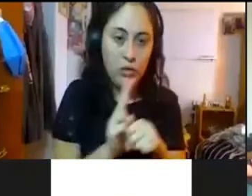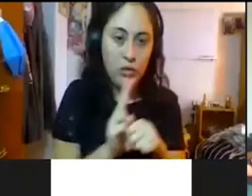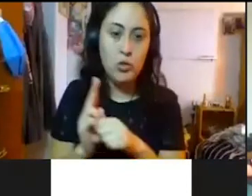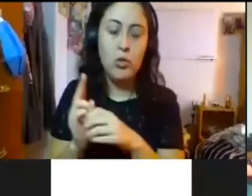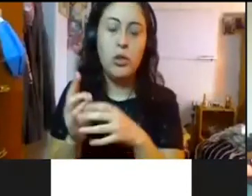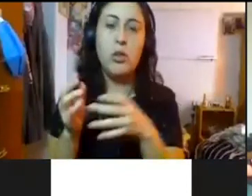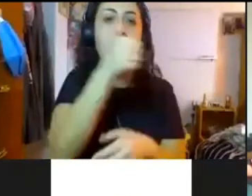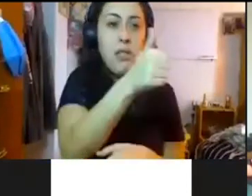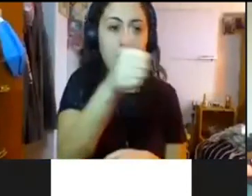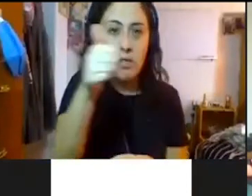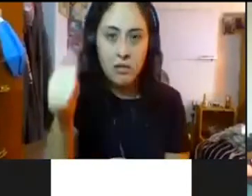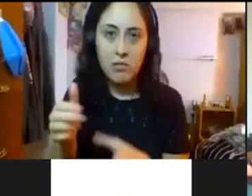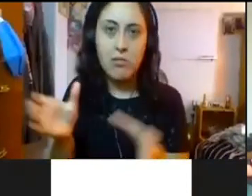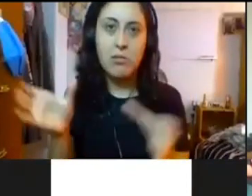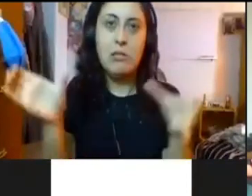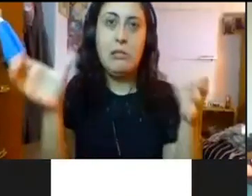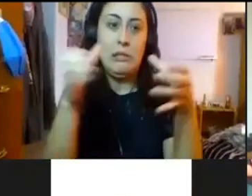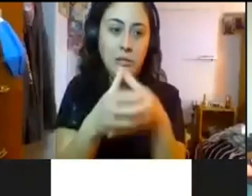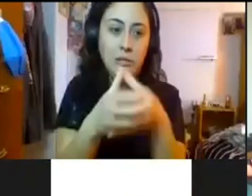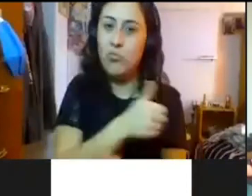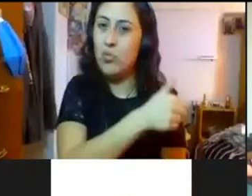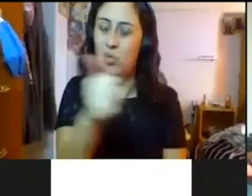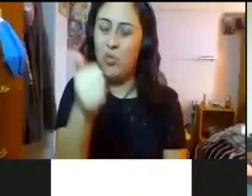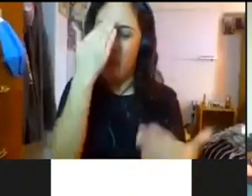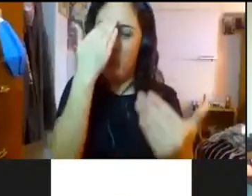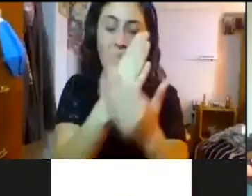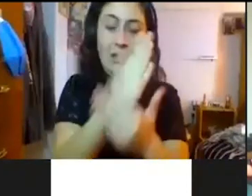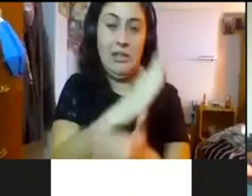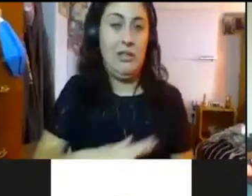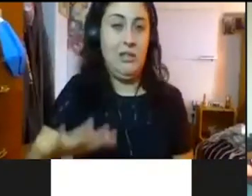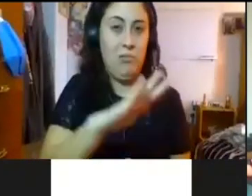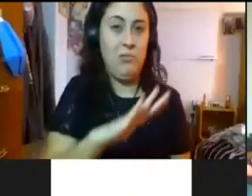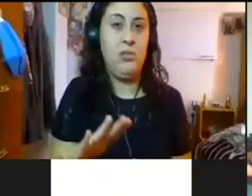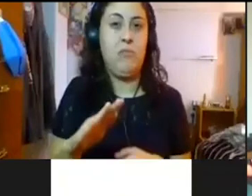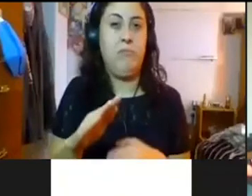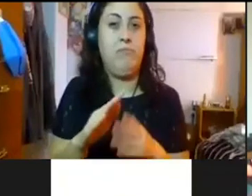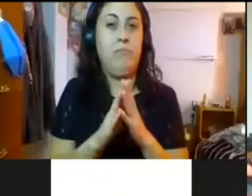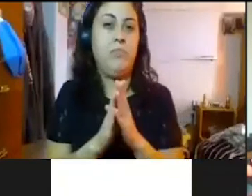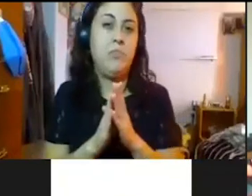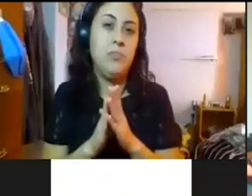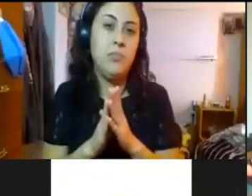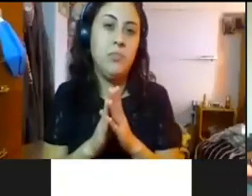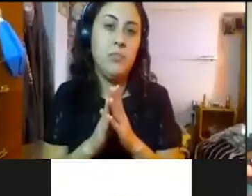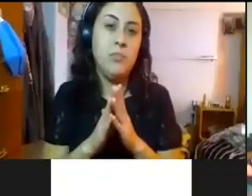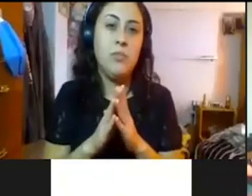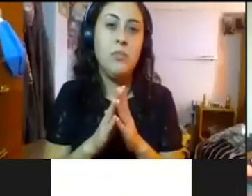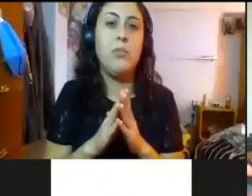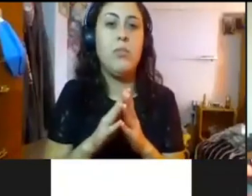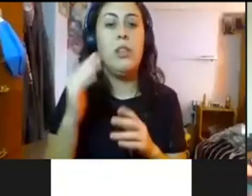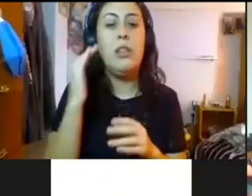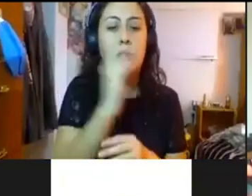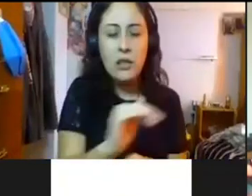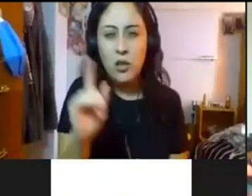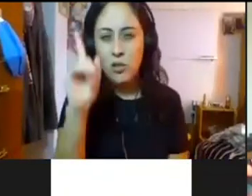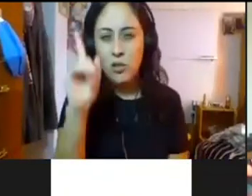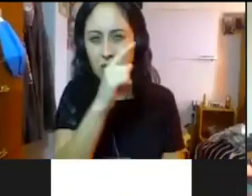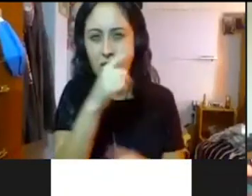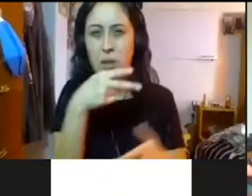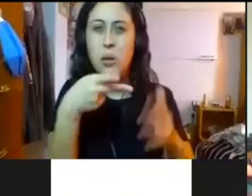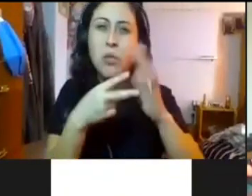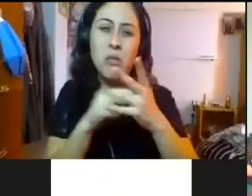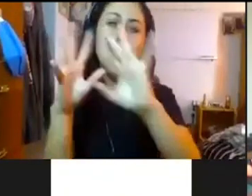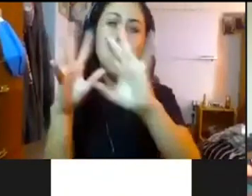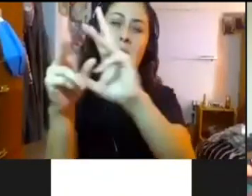directivos están enfrentando el sinnúmero de problemas que están teniendo los propios niños, niñas jóvenes, sus